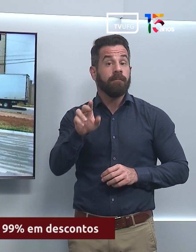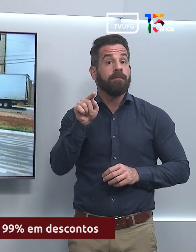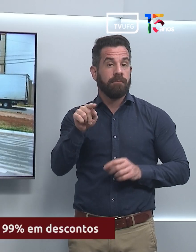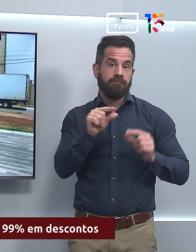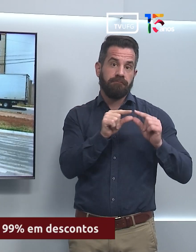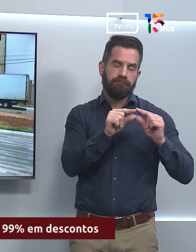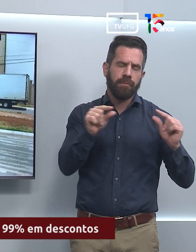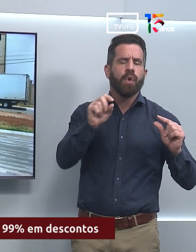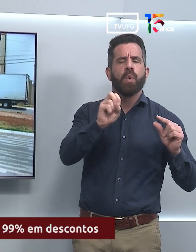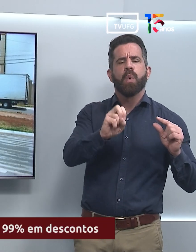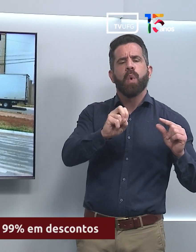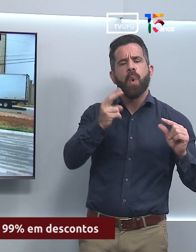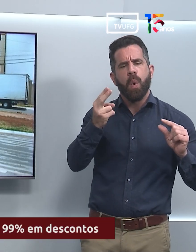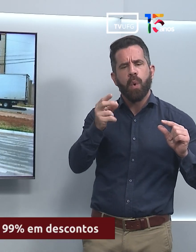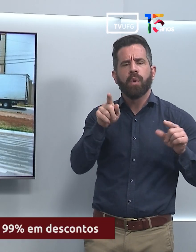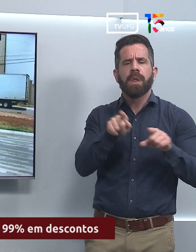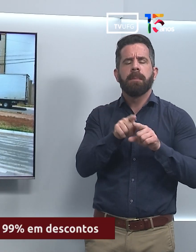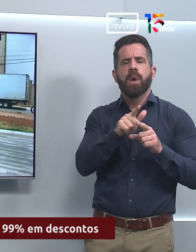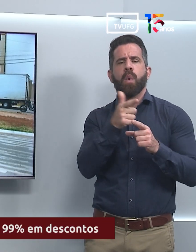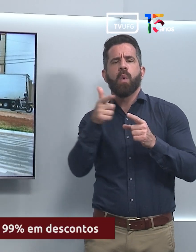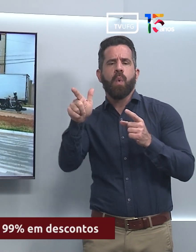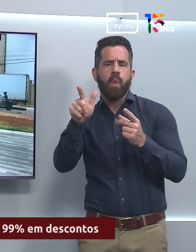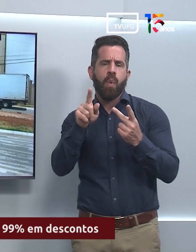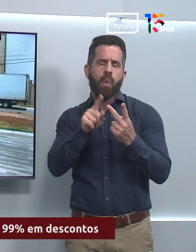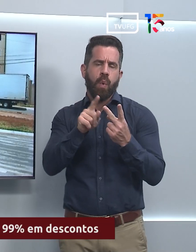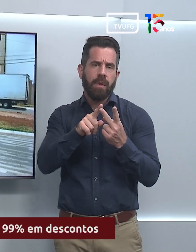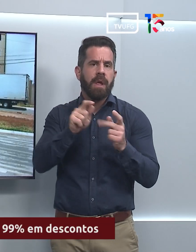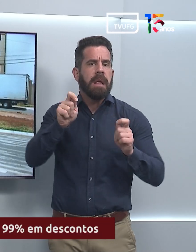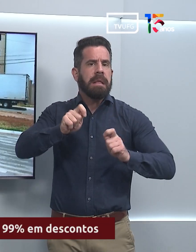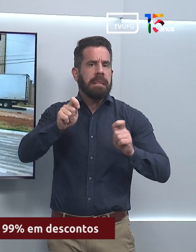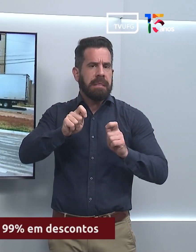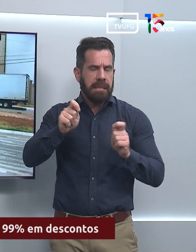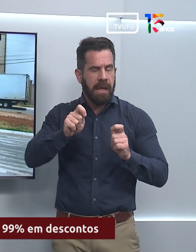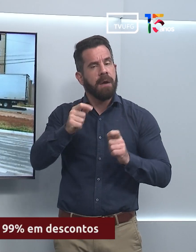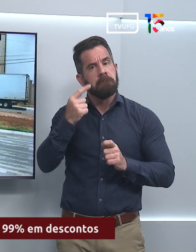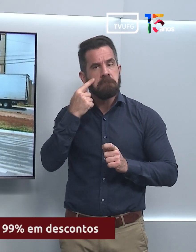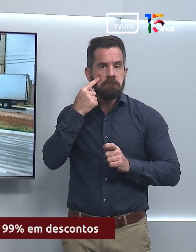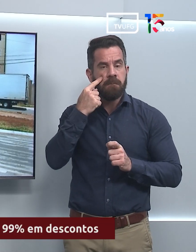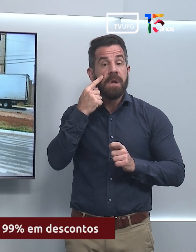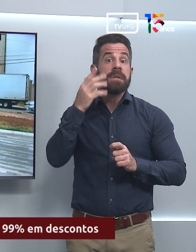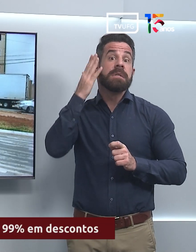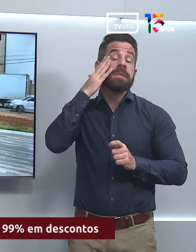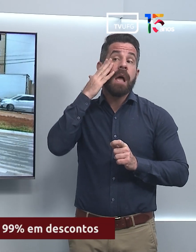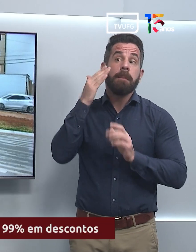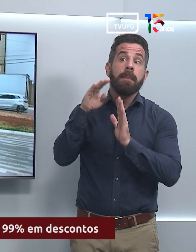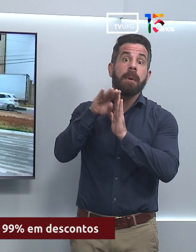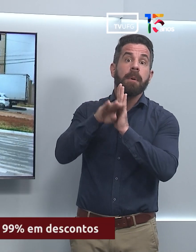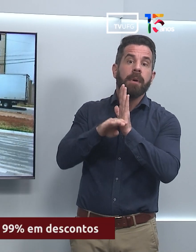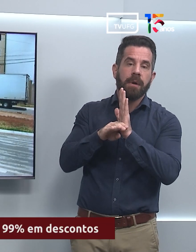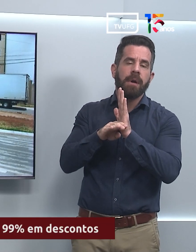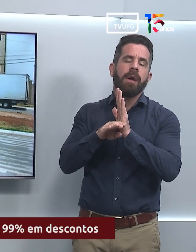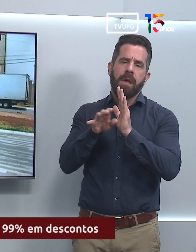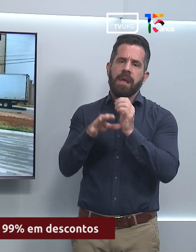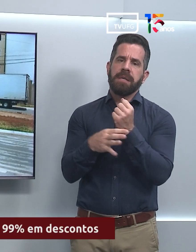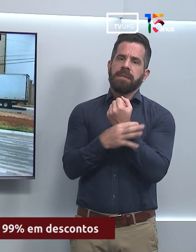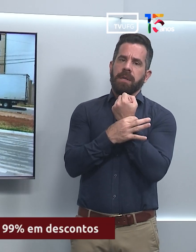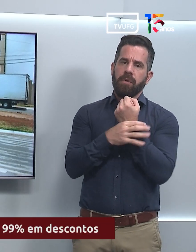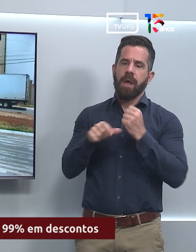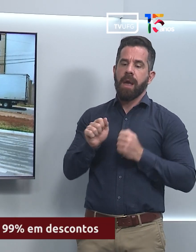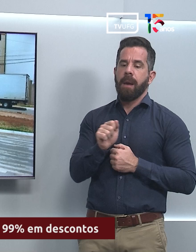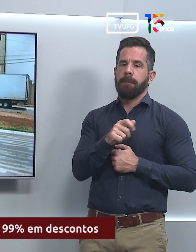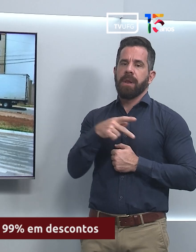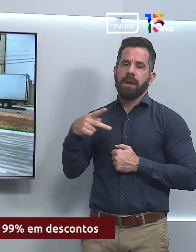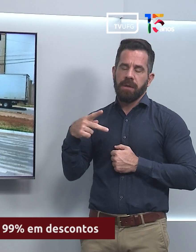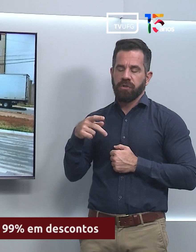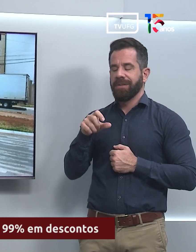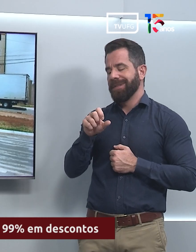serasalimpaNome.com.br, ou então uma outra oportunidade, outra forma de acessar essas ofertas de um jeito muito seguro é pelo